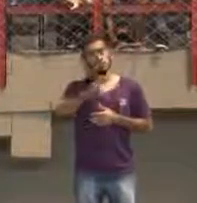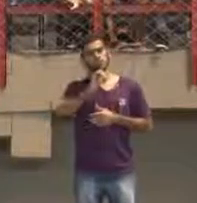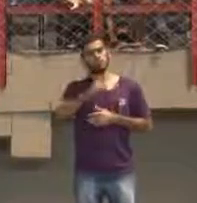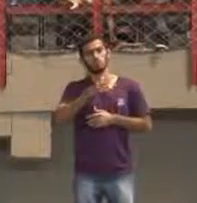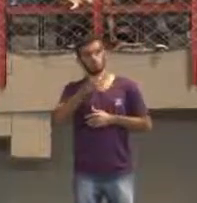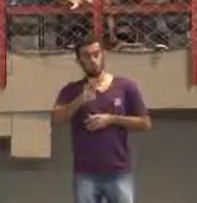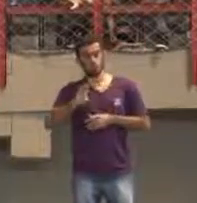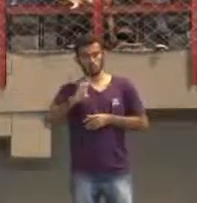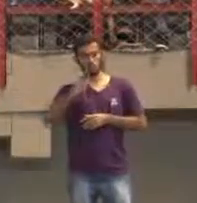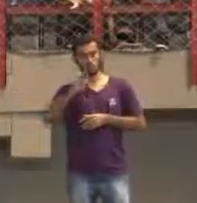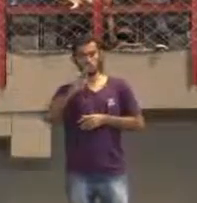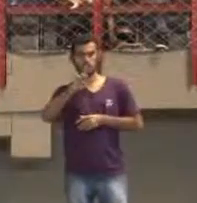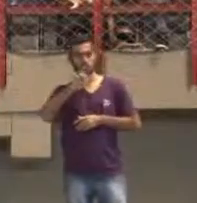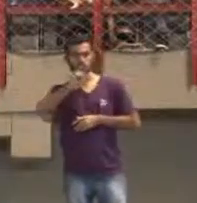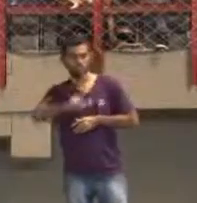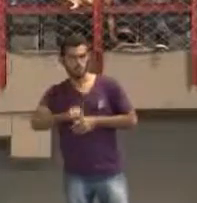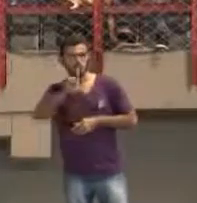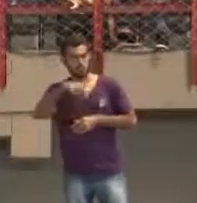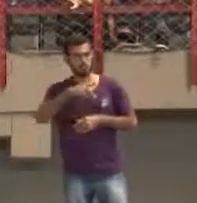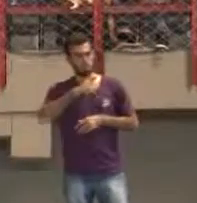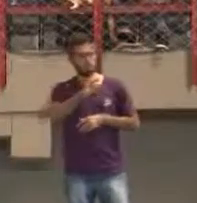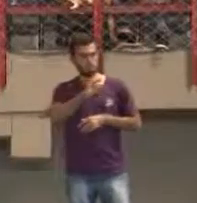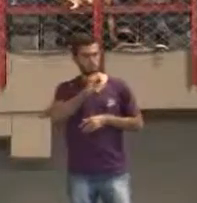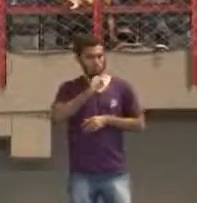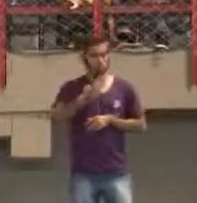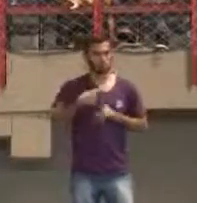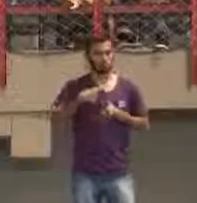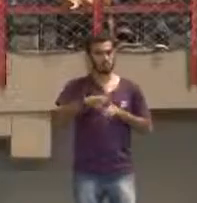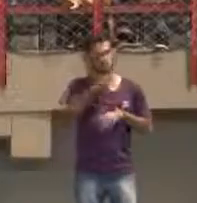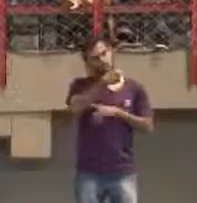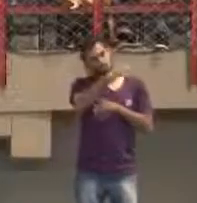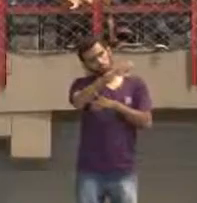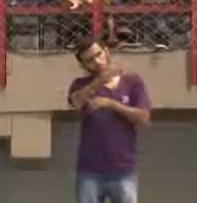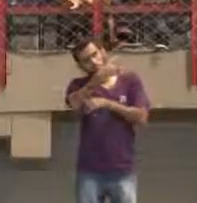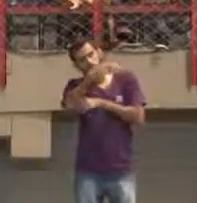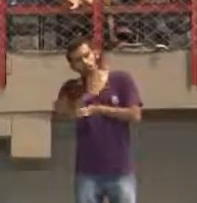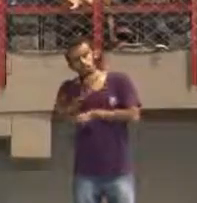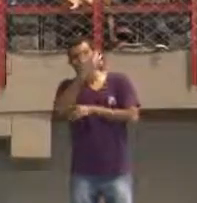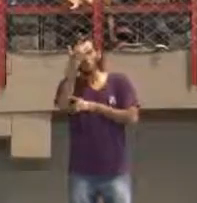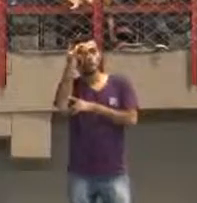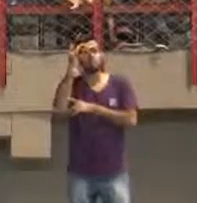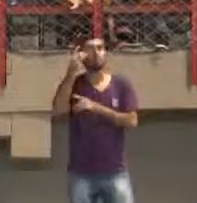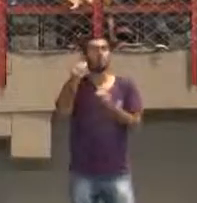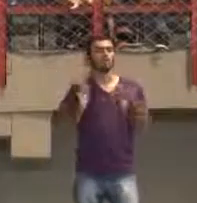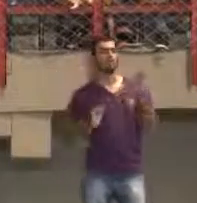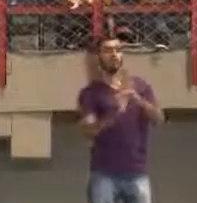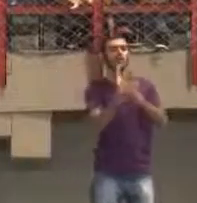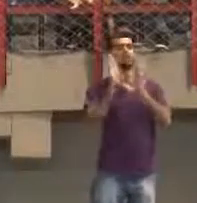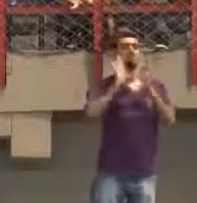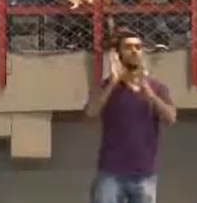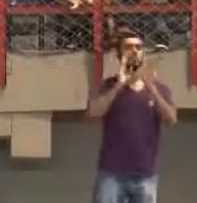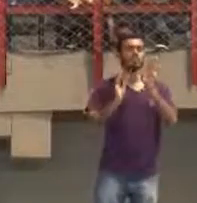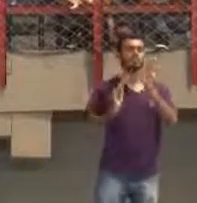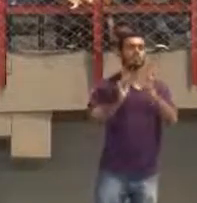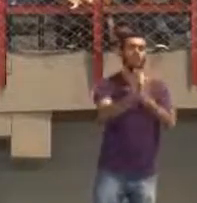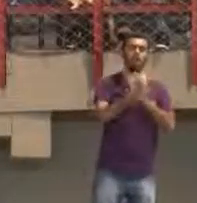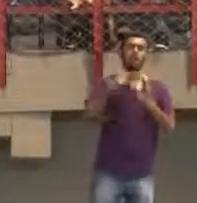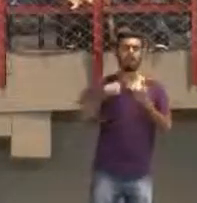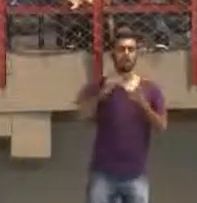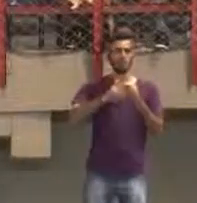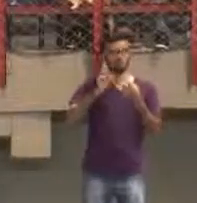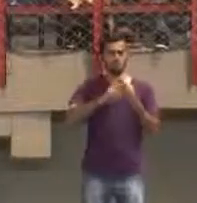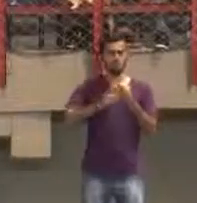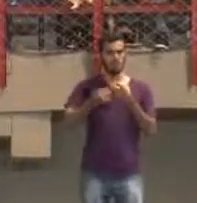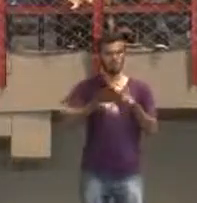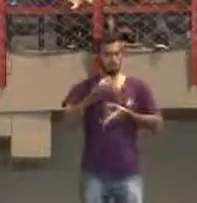porque eles estão em 45 mas uma pessoa que bota poemas no Facebook a gente vai chama de poeta contemporâneo quer dizer